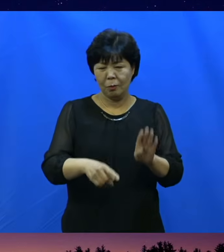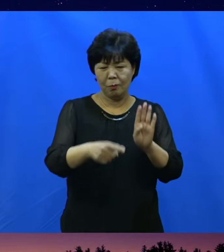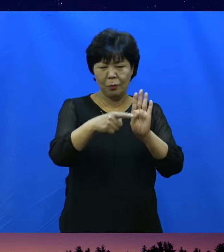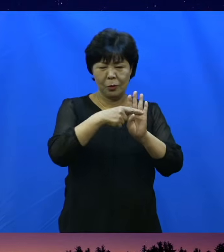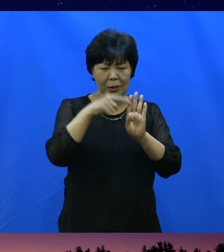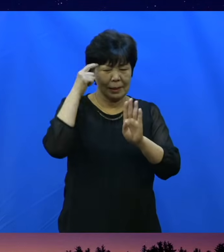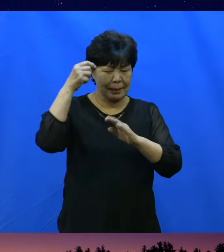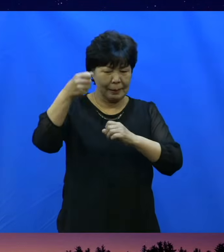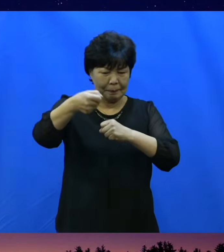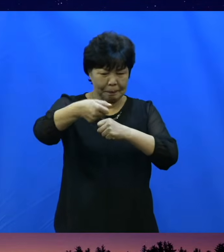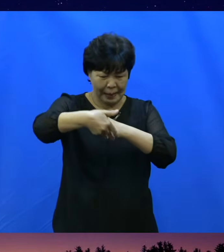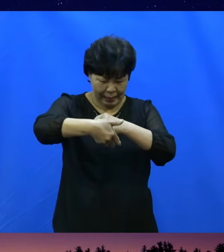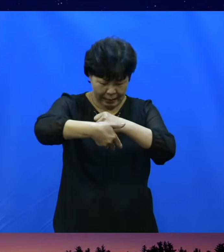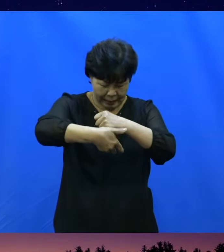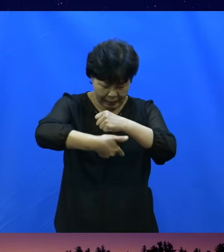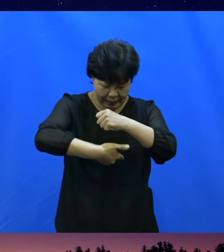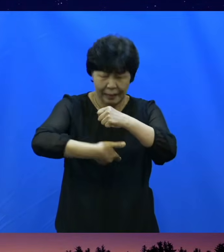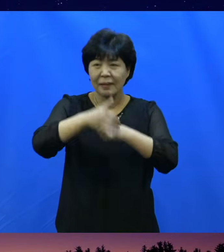주는 것들이에요.